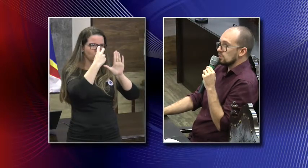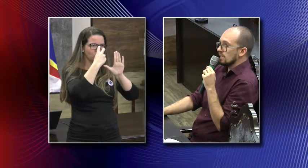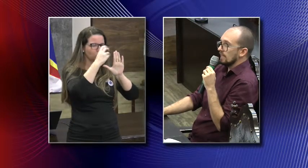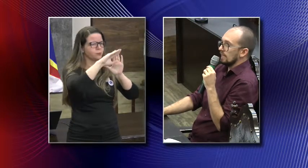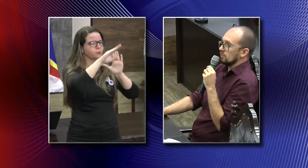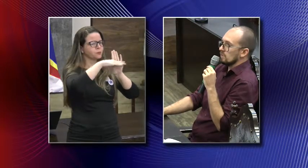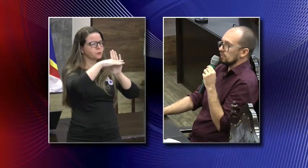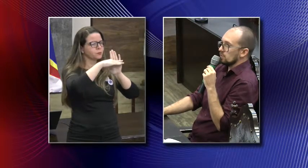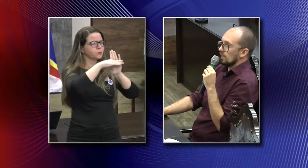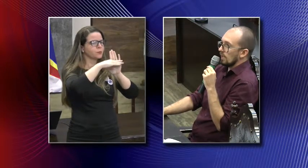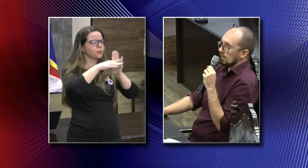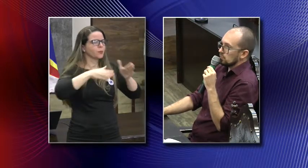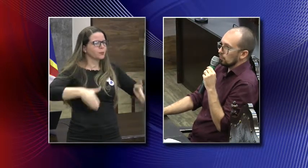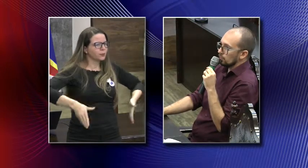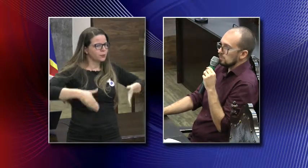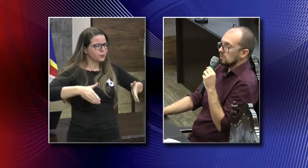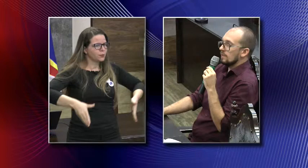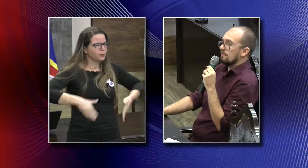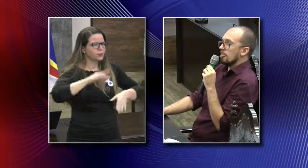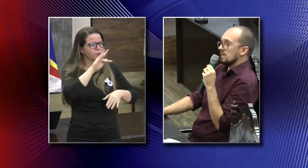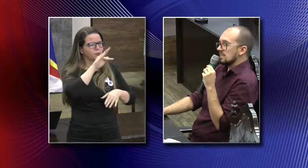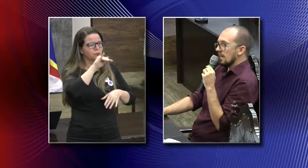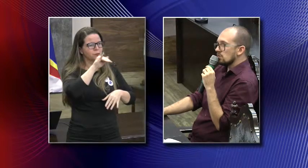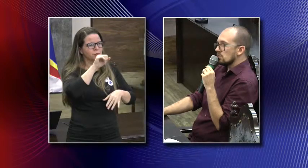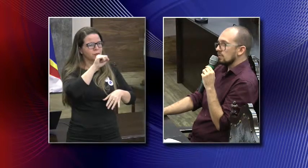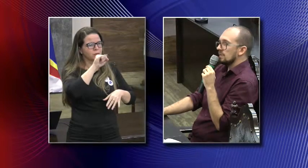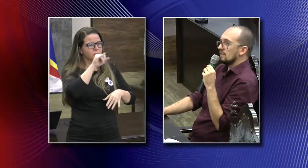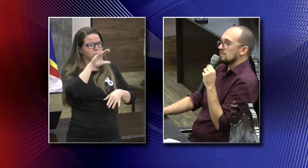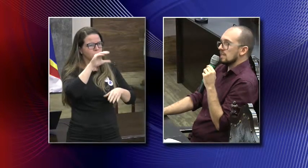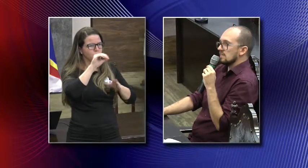da surdo-cegueira. Nós temos surdos,